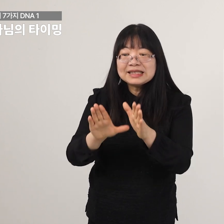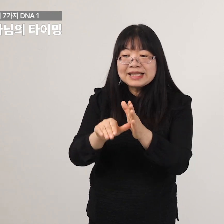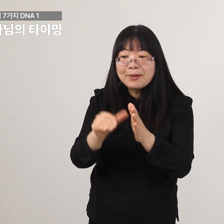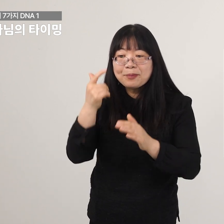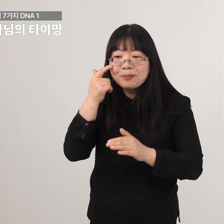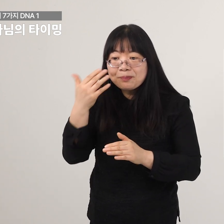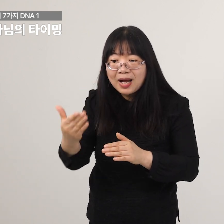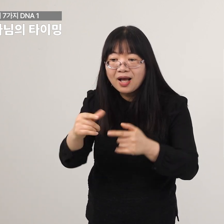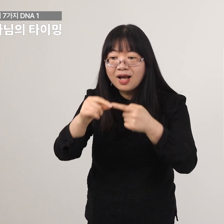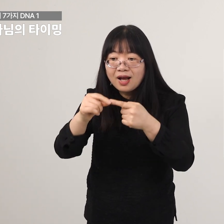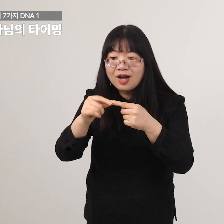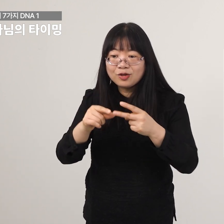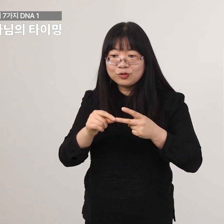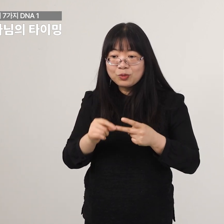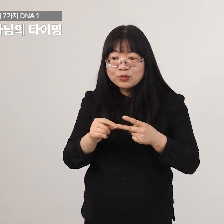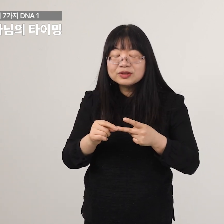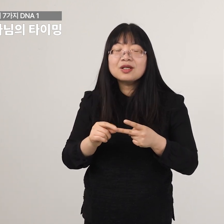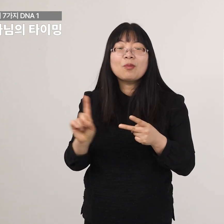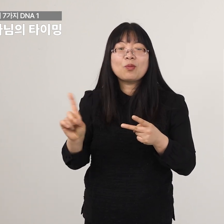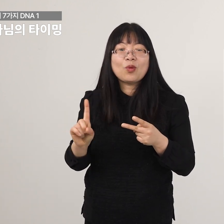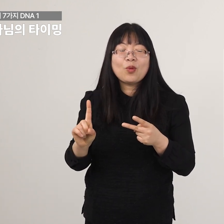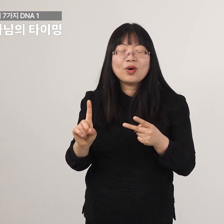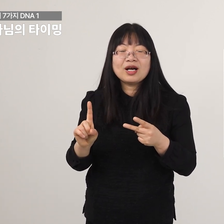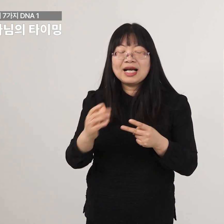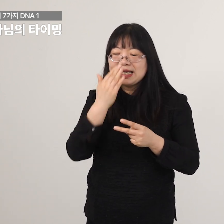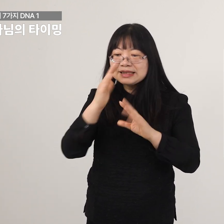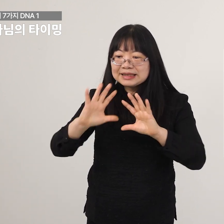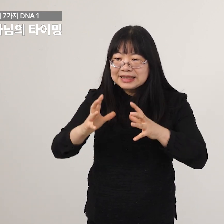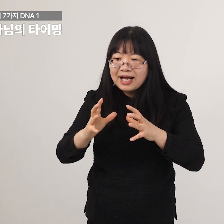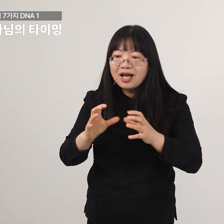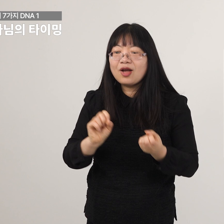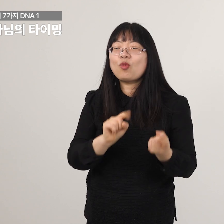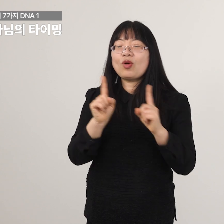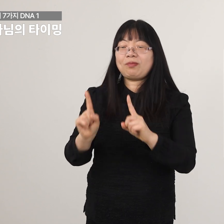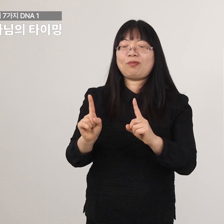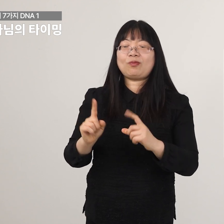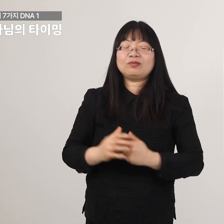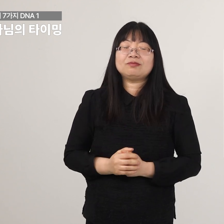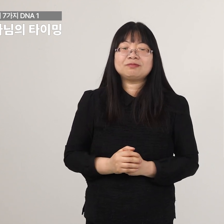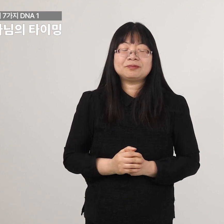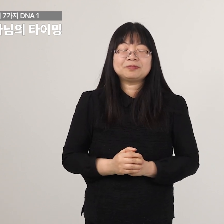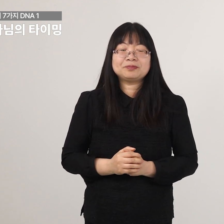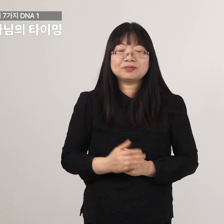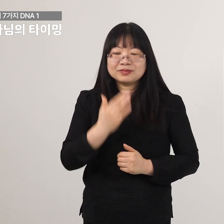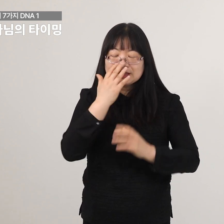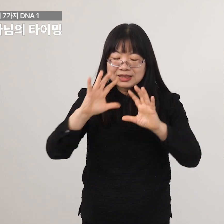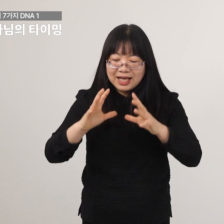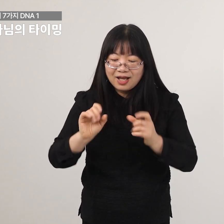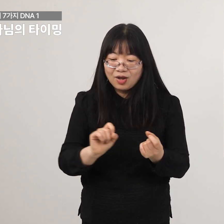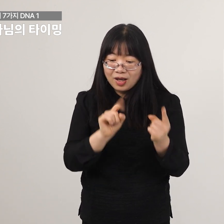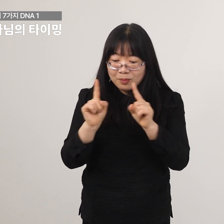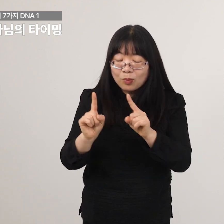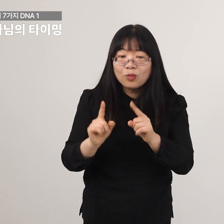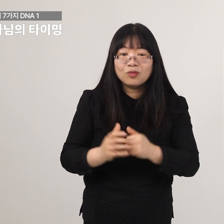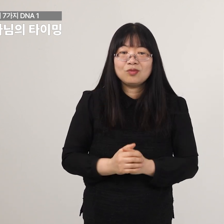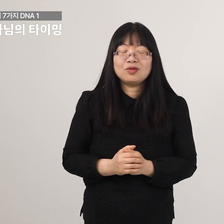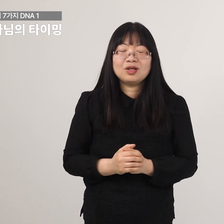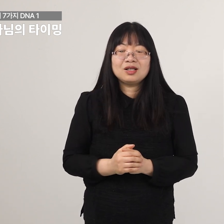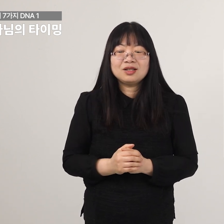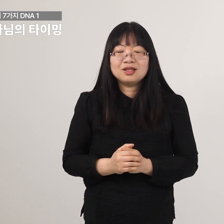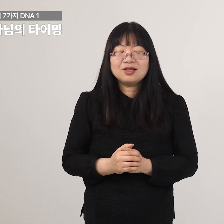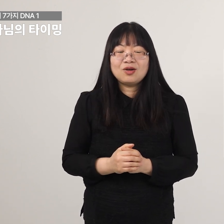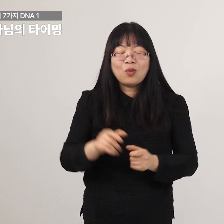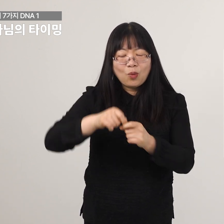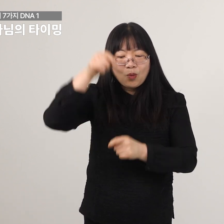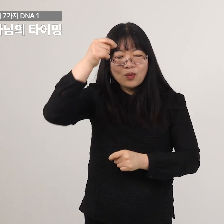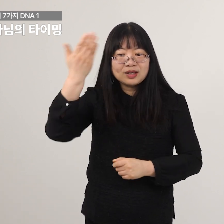이때입니까를 물었고 뭐에 대해서 물었어요? 이스라엘 나라의 회복이에요. 이스라엘 나라의 회복은